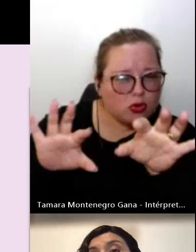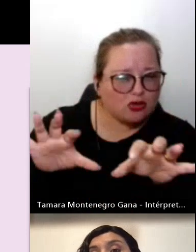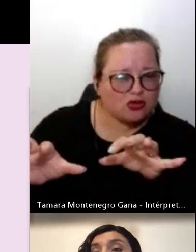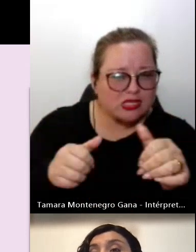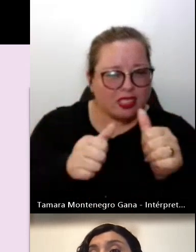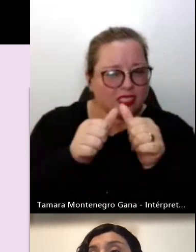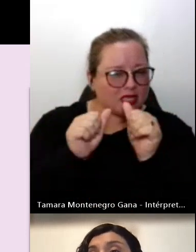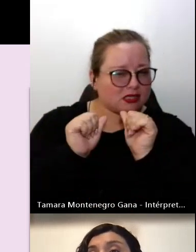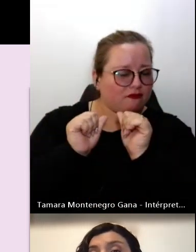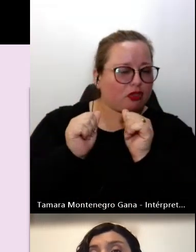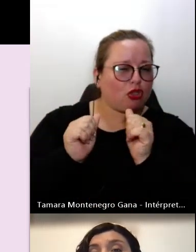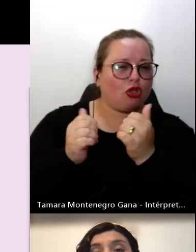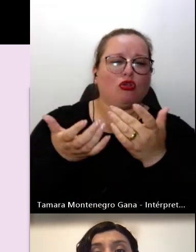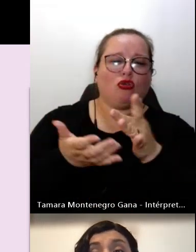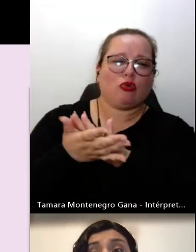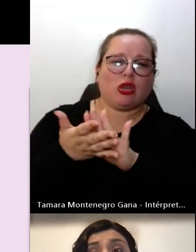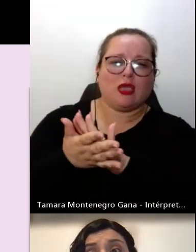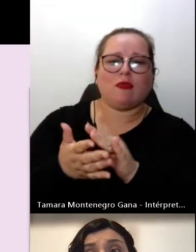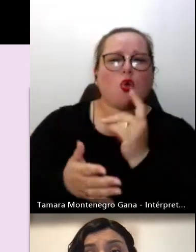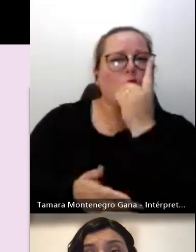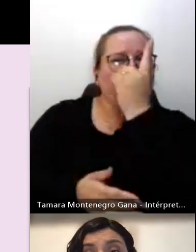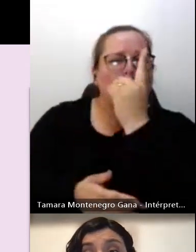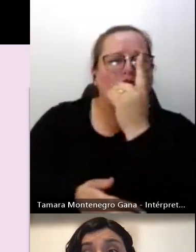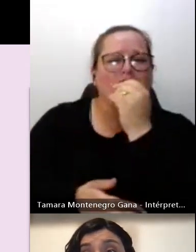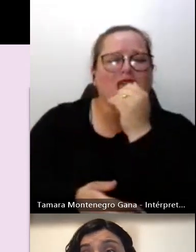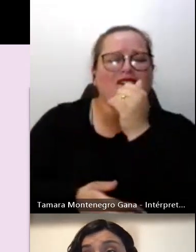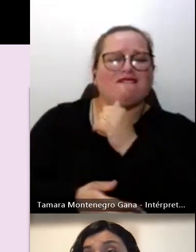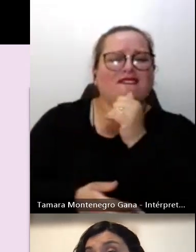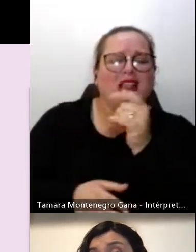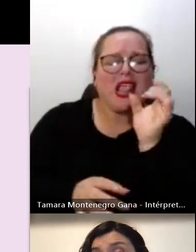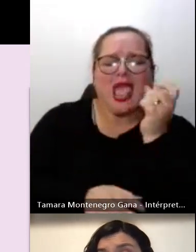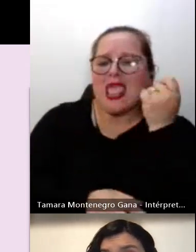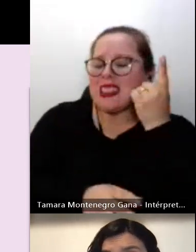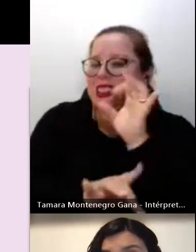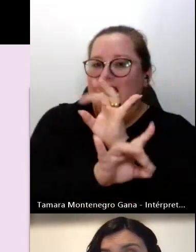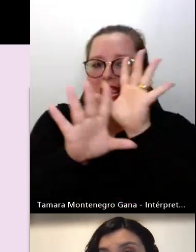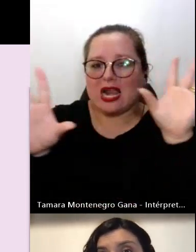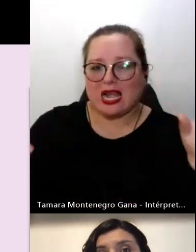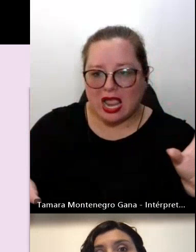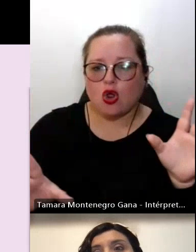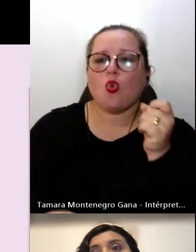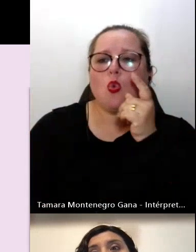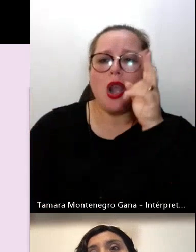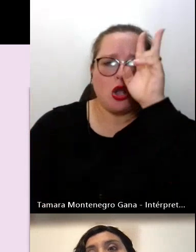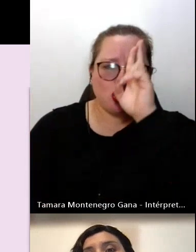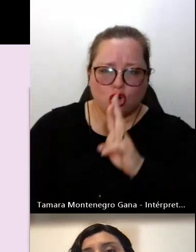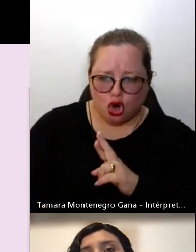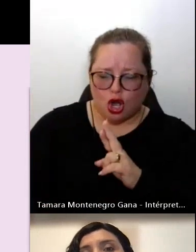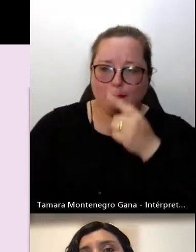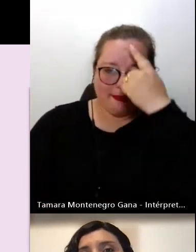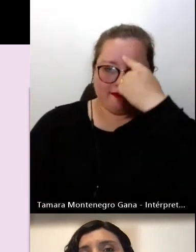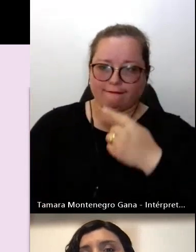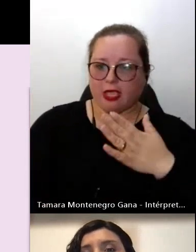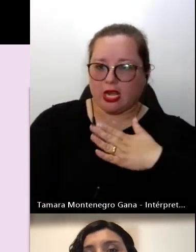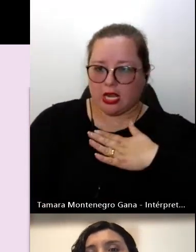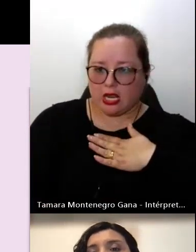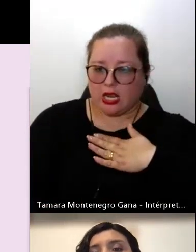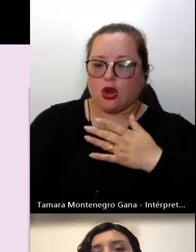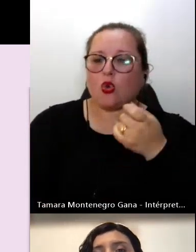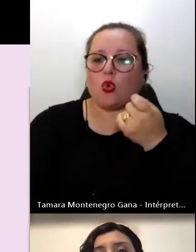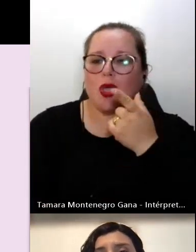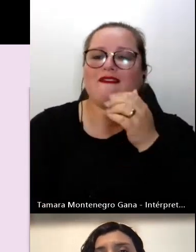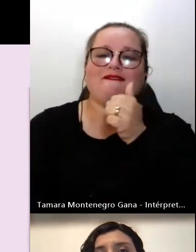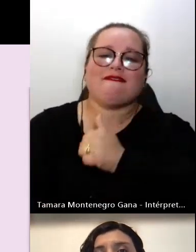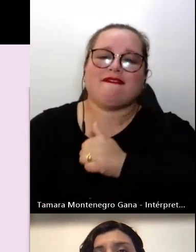El que aún parece ser que no se entiende muy claramente cuál es su rol y su perfil, que existe todavía una